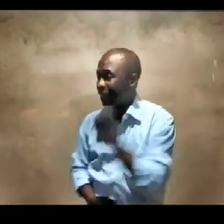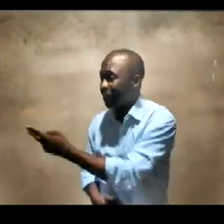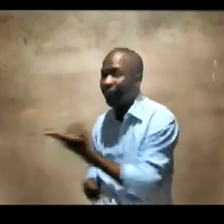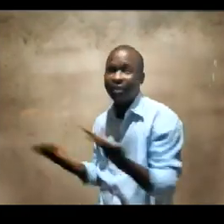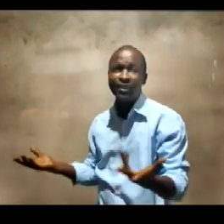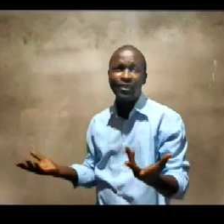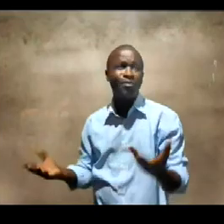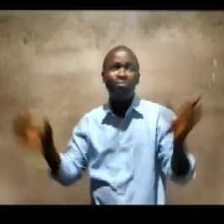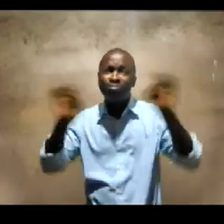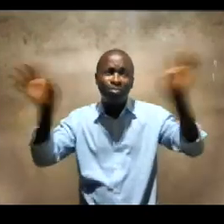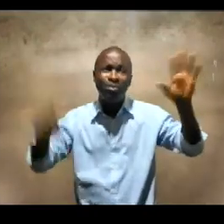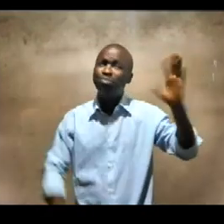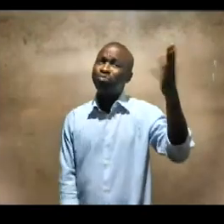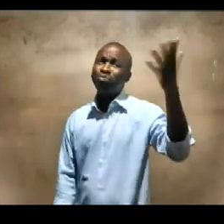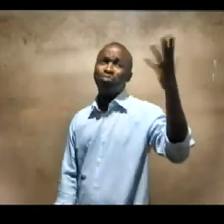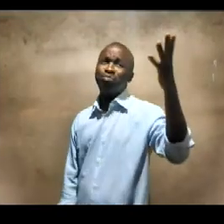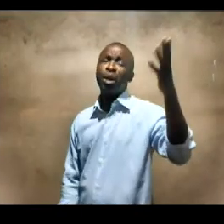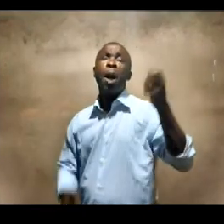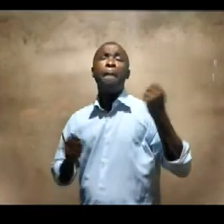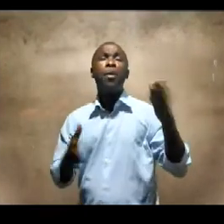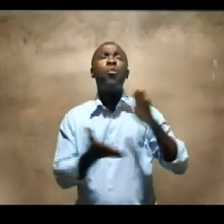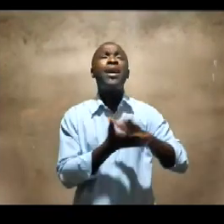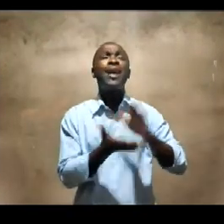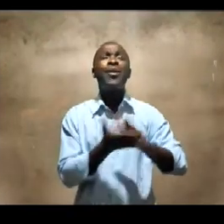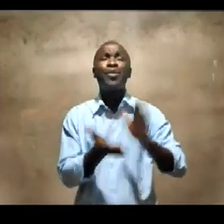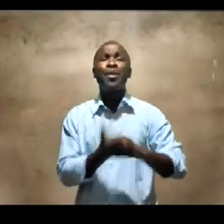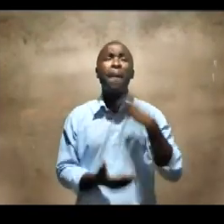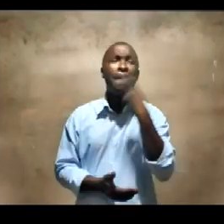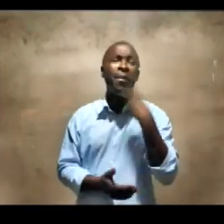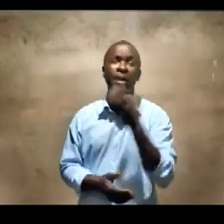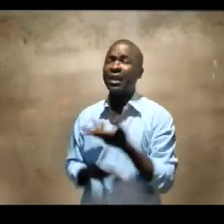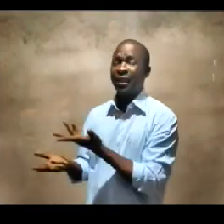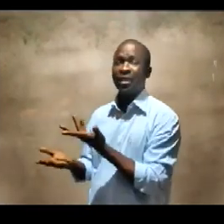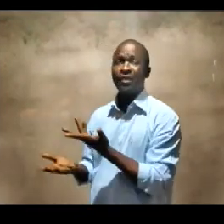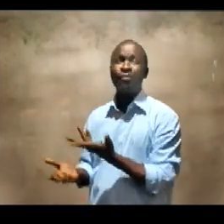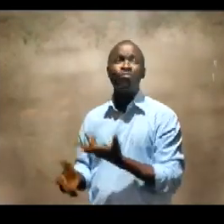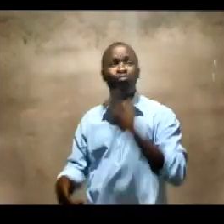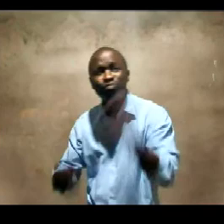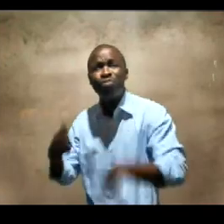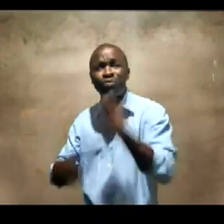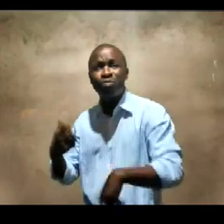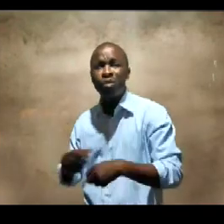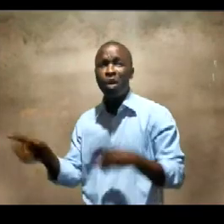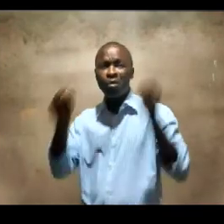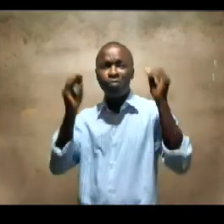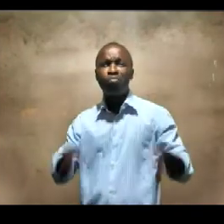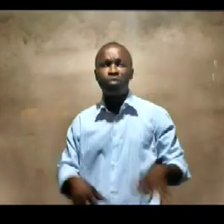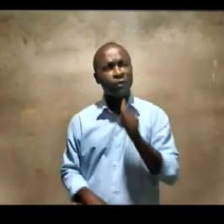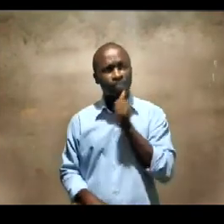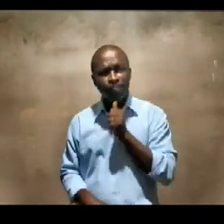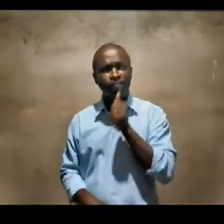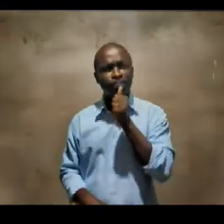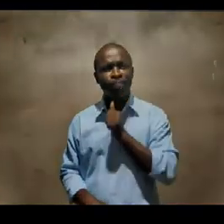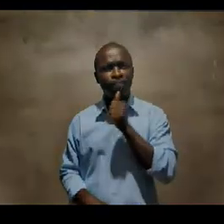Plusieurs écoles sortent de l'ordinaire à Touboro. Malgré le calvaire, les enseignants restent patriotes, la craie à